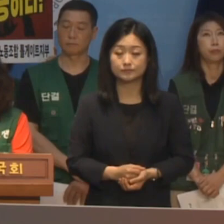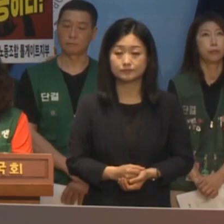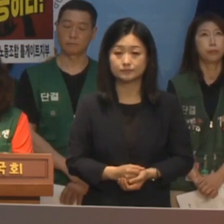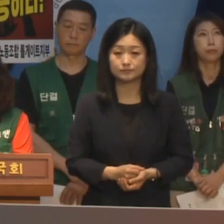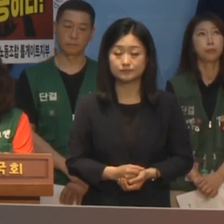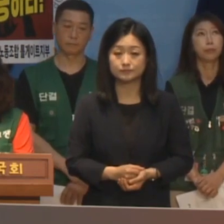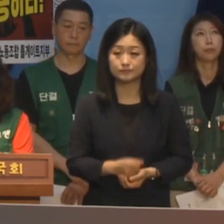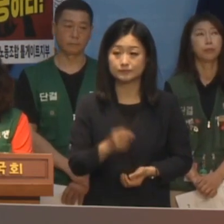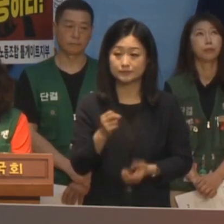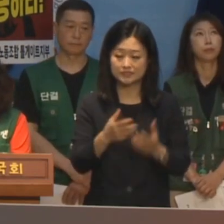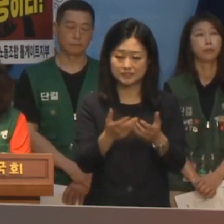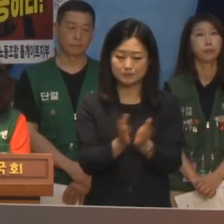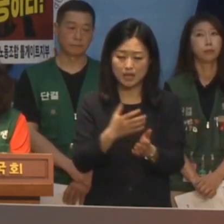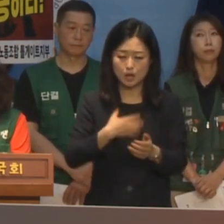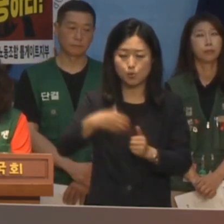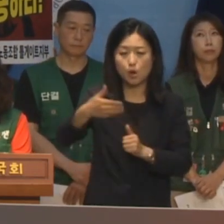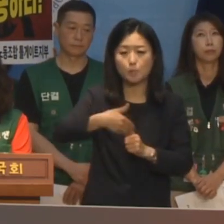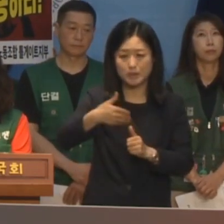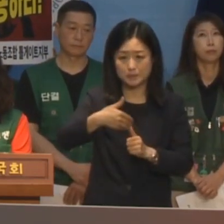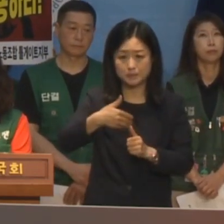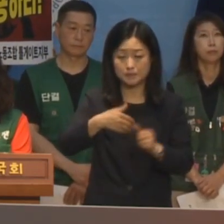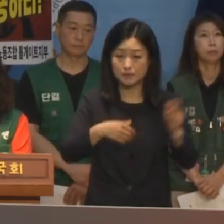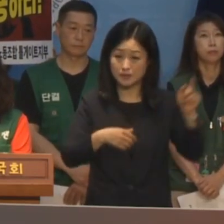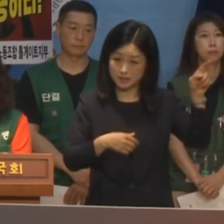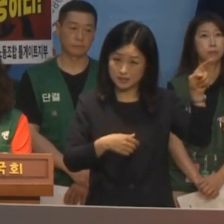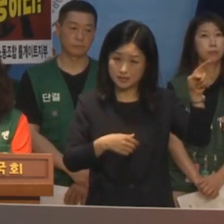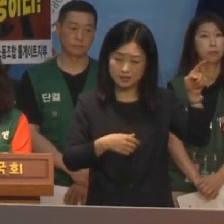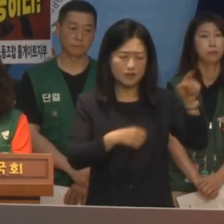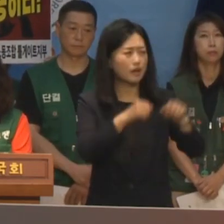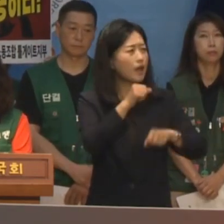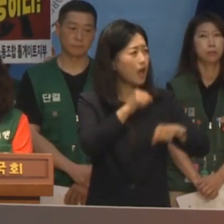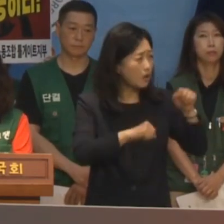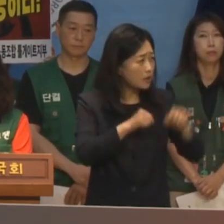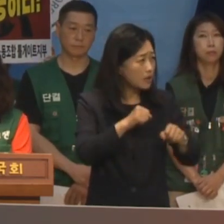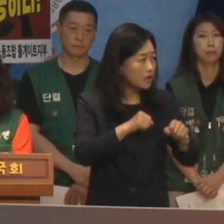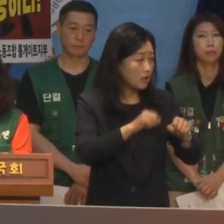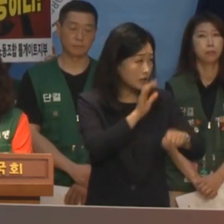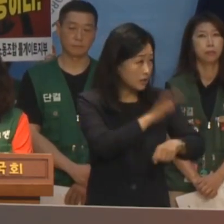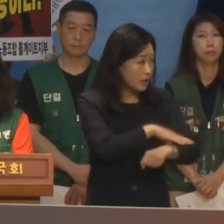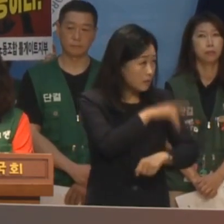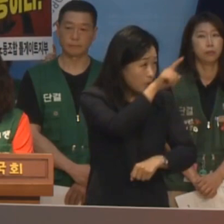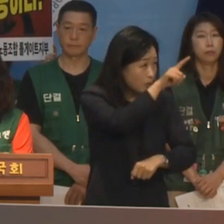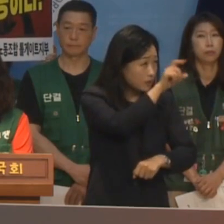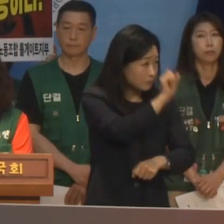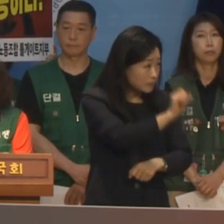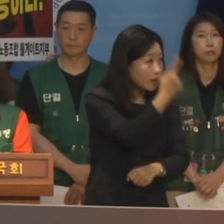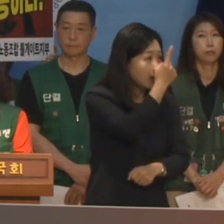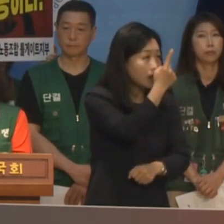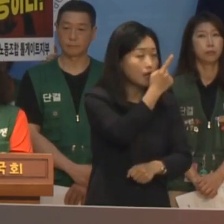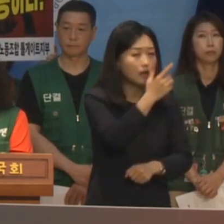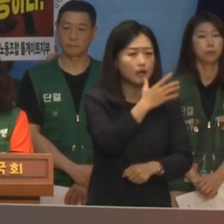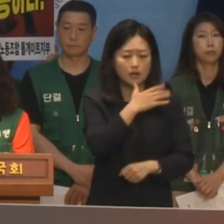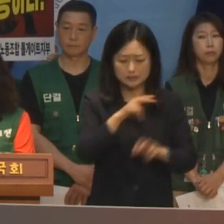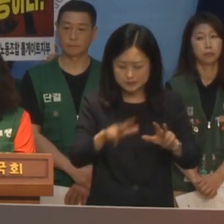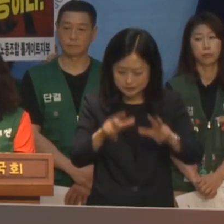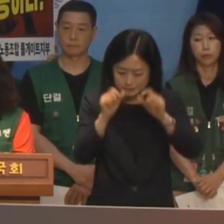이런 것도 집단 괴롭힘을 관리자가 주장하는 행위라는 것을 이제 알았습니다.